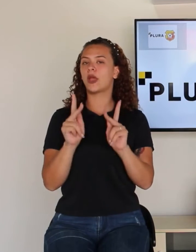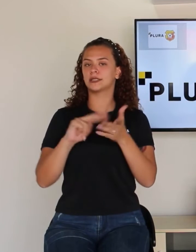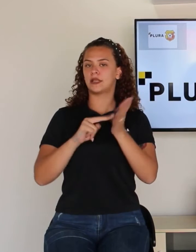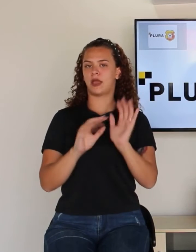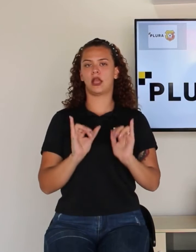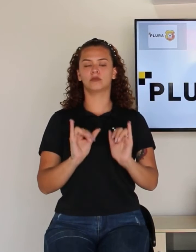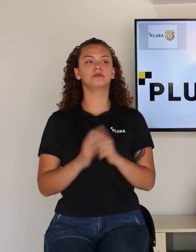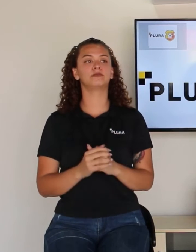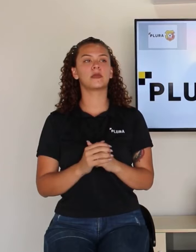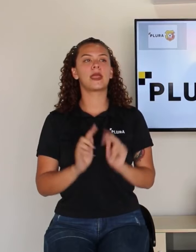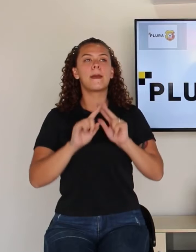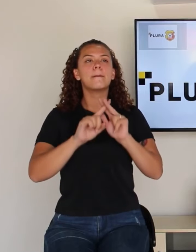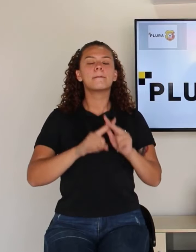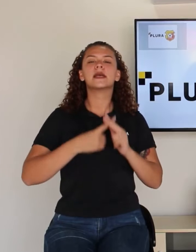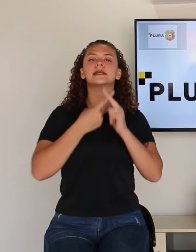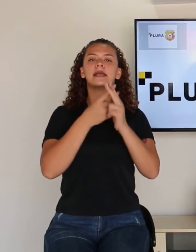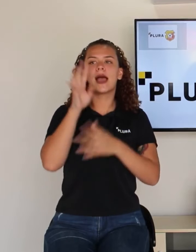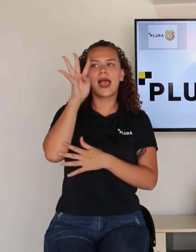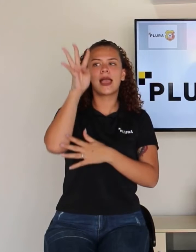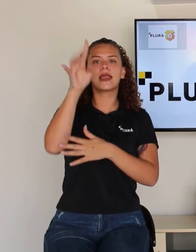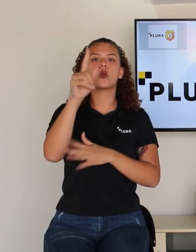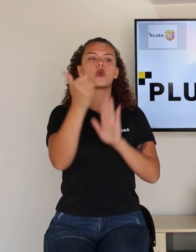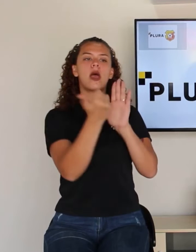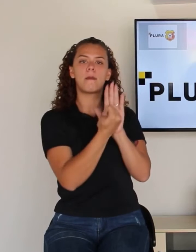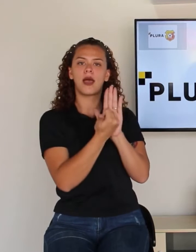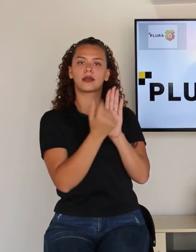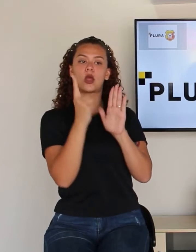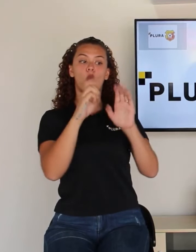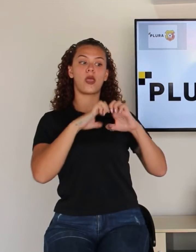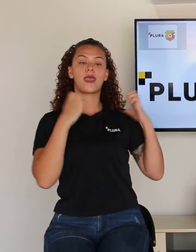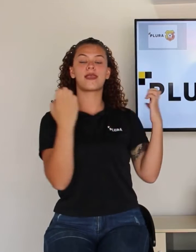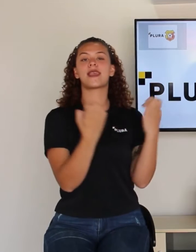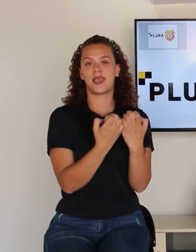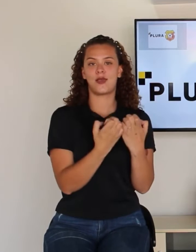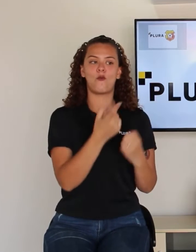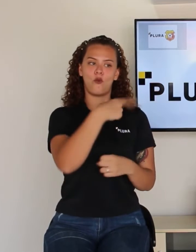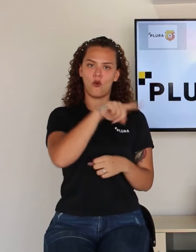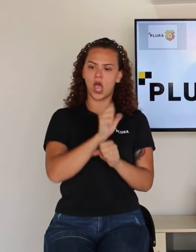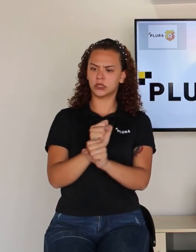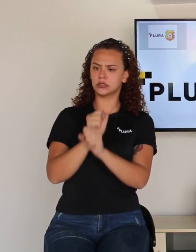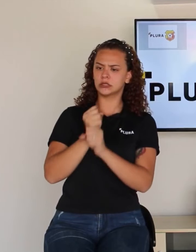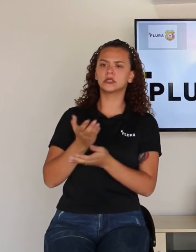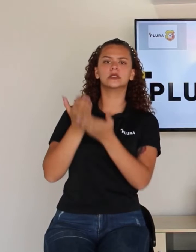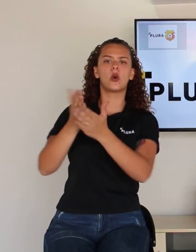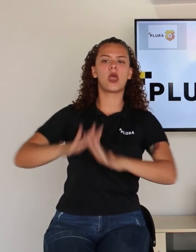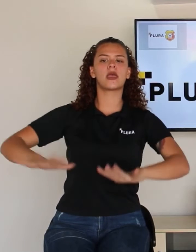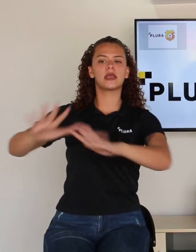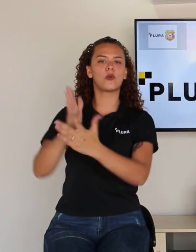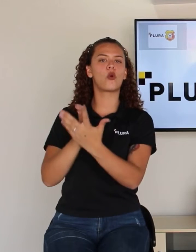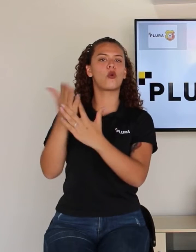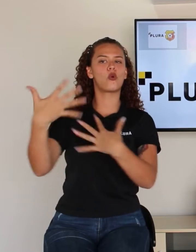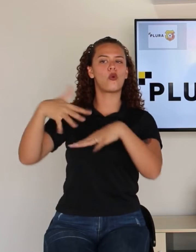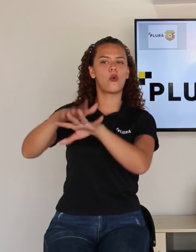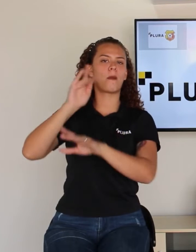Básicamente esto, ¿verdad? Empezar a crear una marca, un equipo que garantice espacios inclusivos y